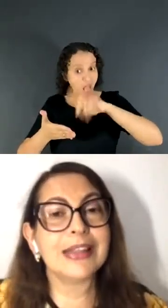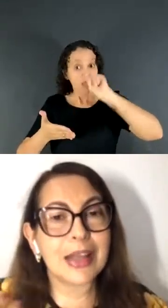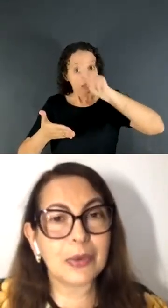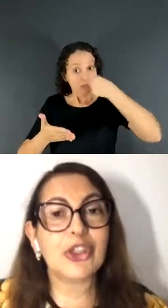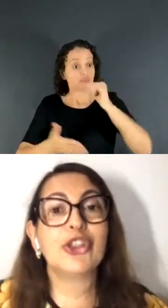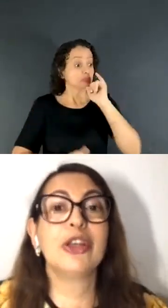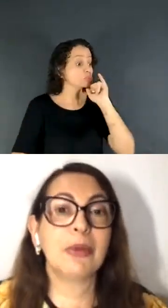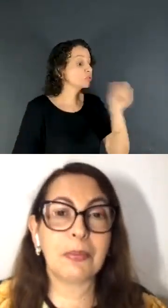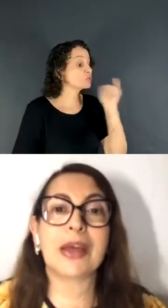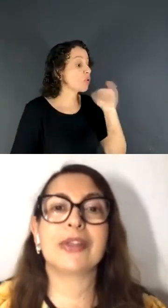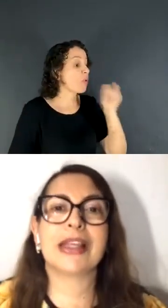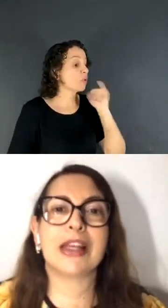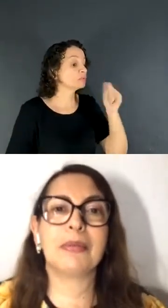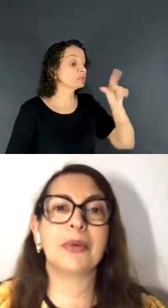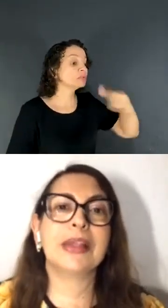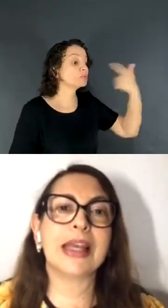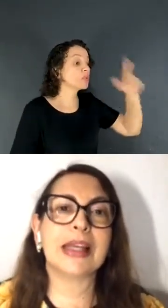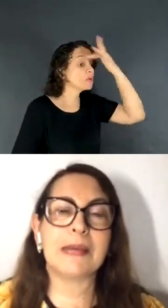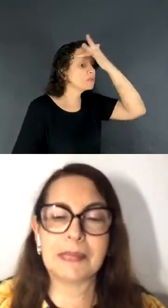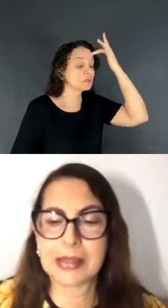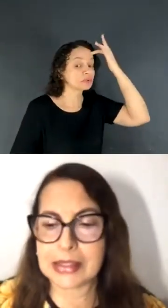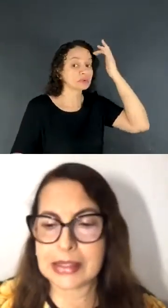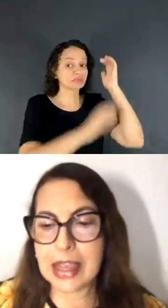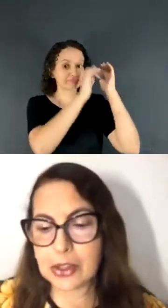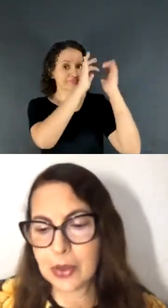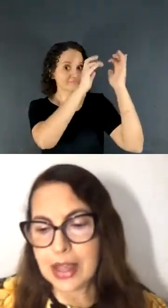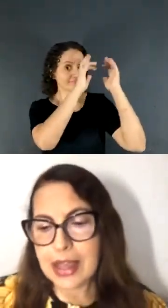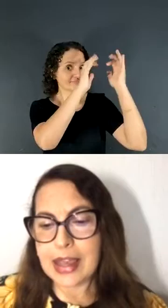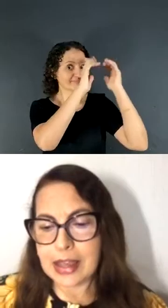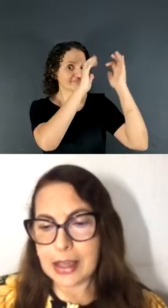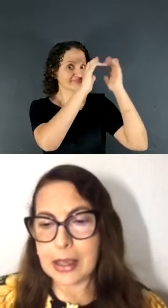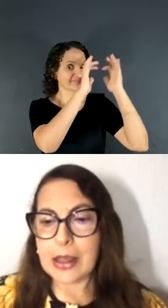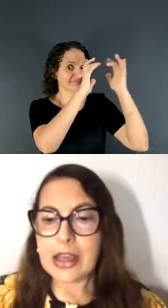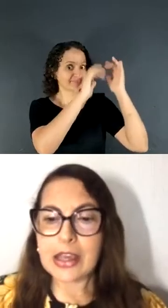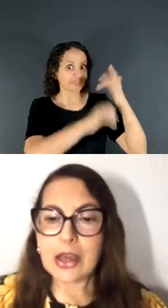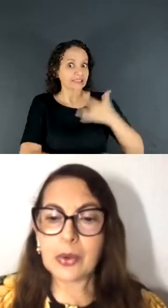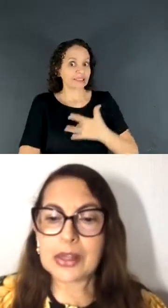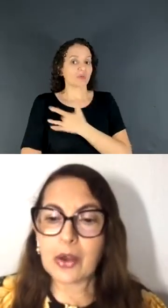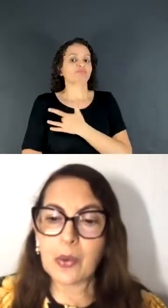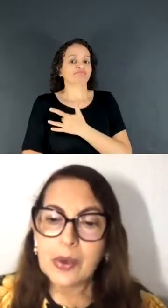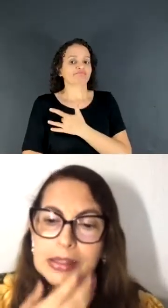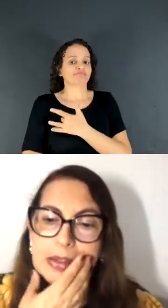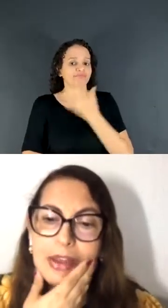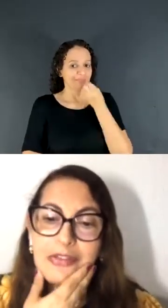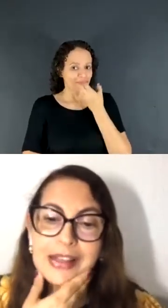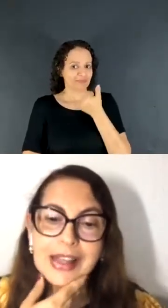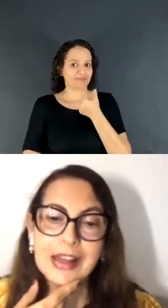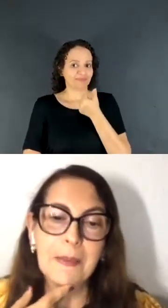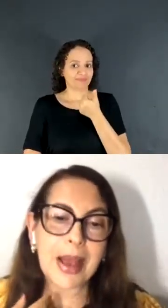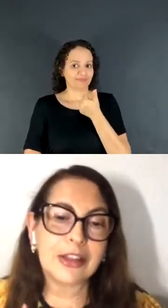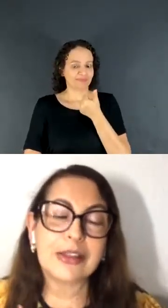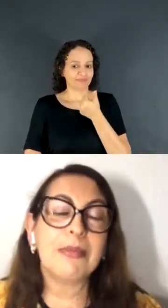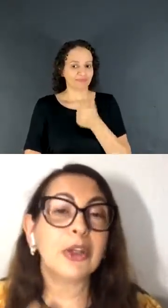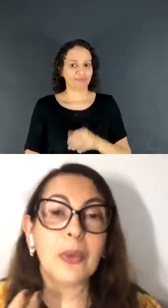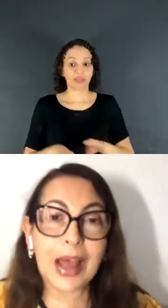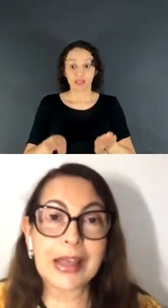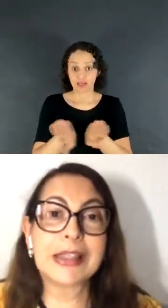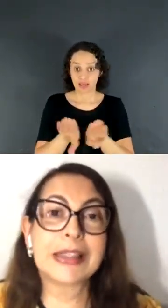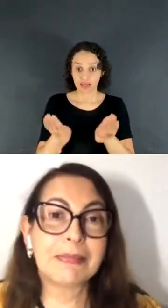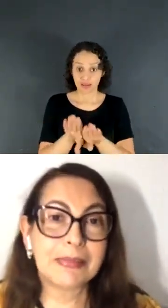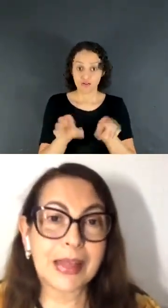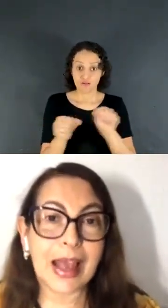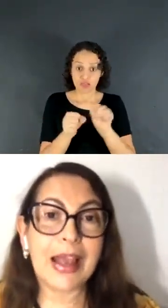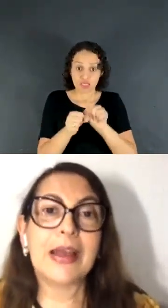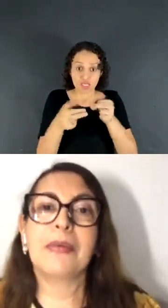né? Isso é um estímulo para o cérebro dela, tá certo? E outra coisa, né, fazer trabalhos